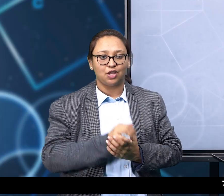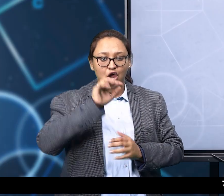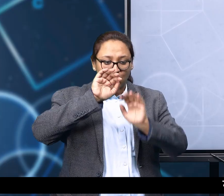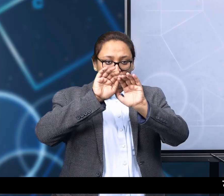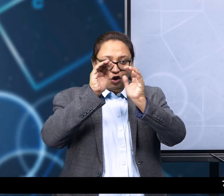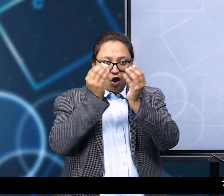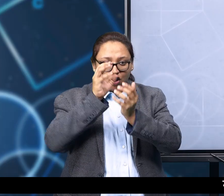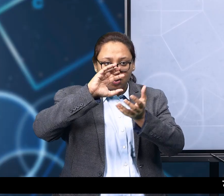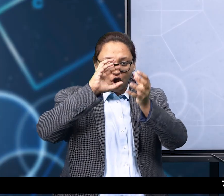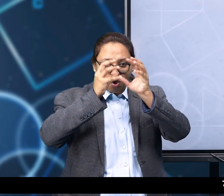गोल,